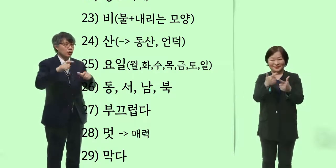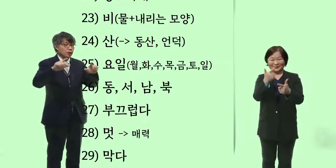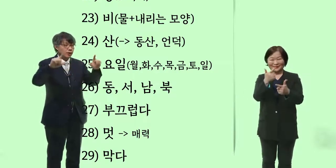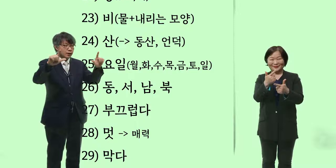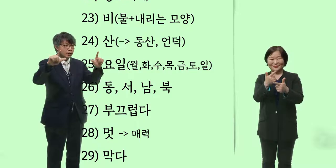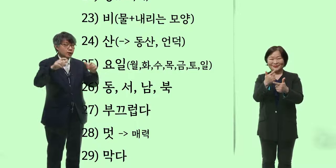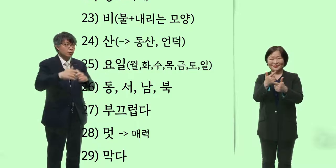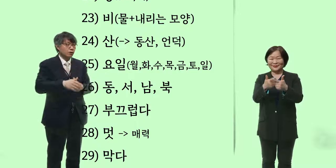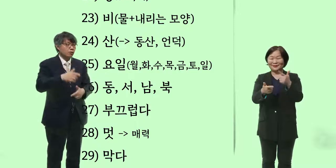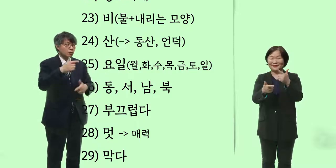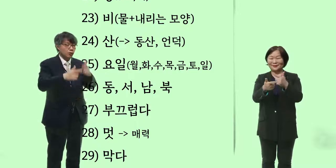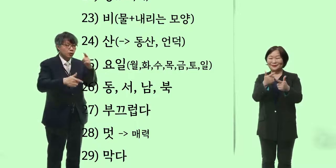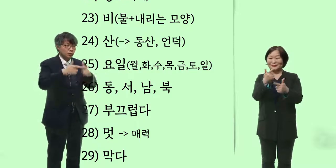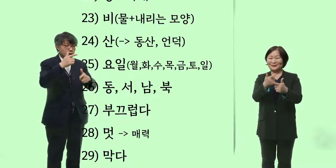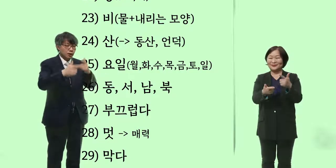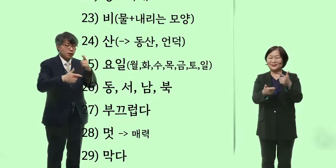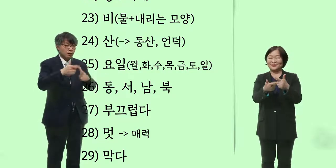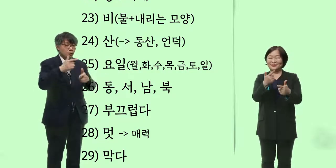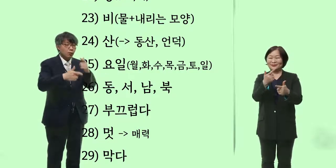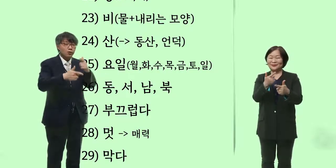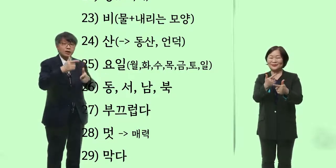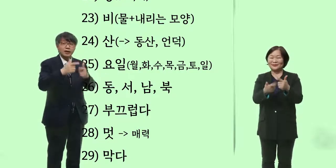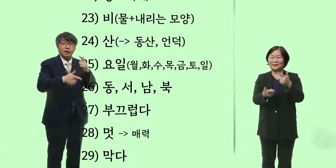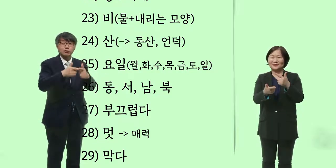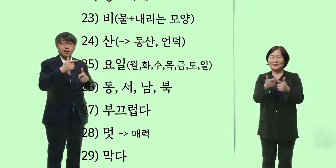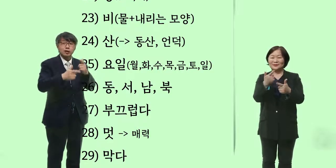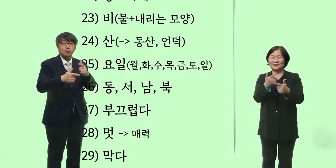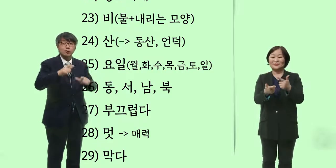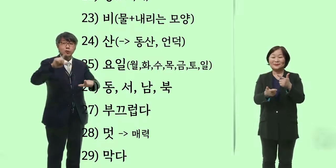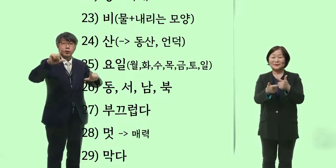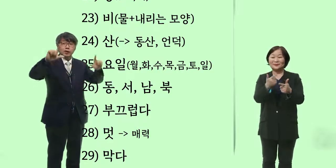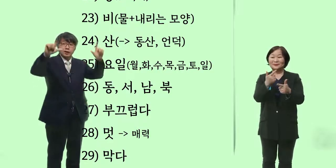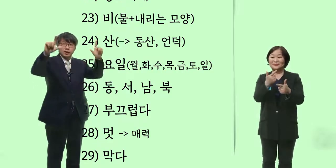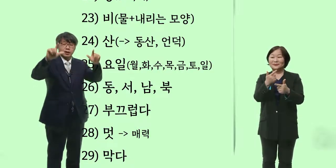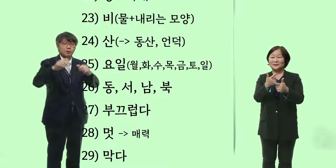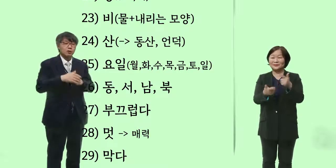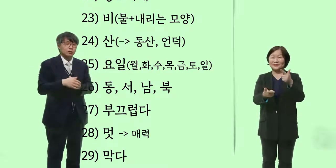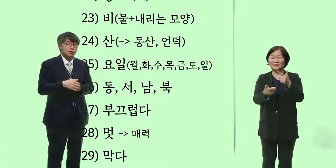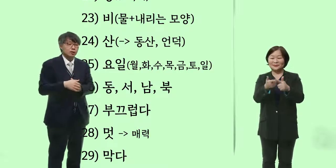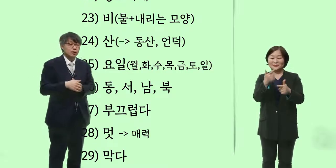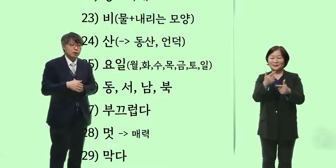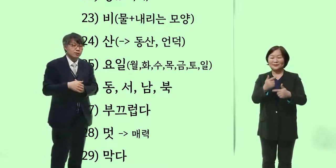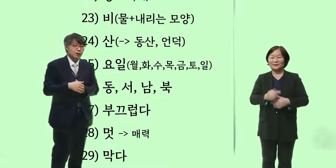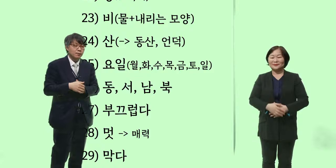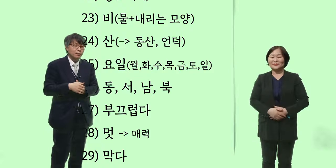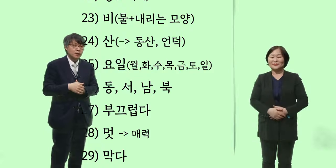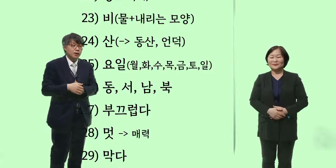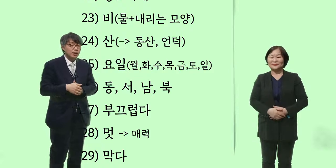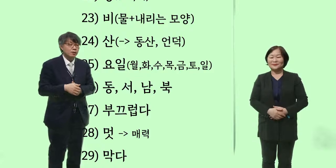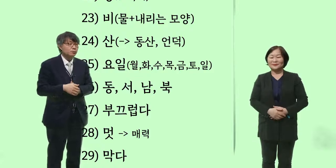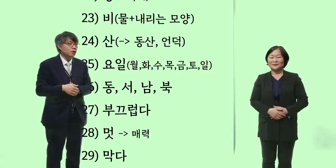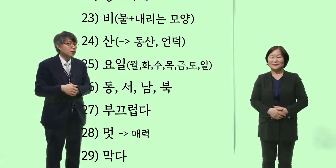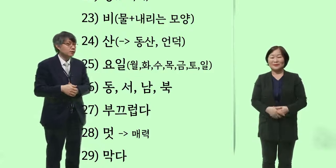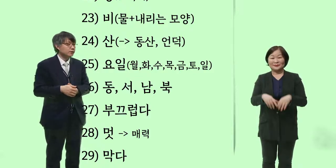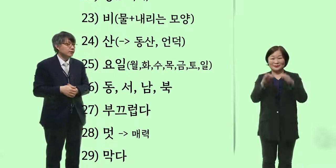목요일 이렇게 표현하고, 목요일 이렇게 이게 나무잖아요. 목요일 이렇게 표현해 주시면 되겠습니다. 그다음에 금요일은